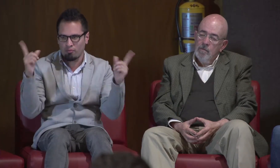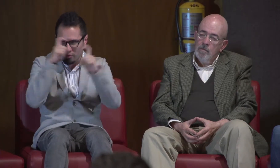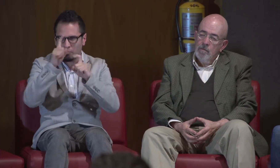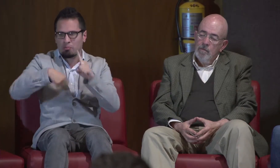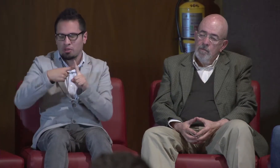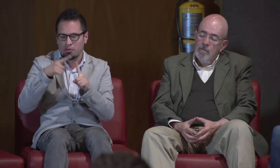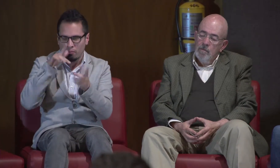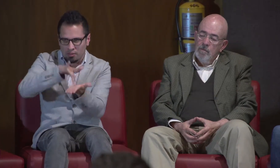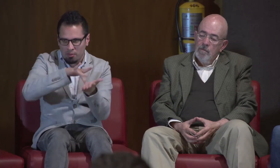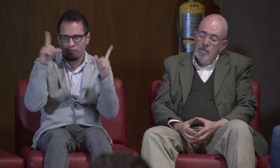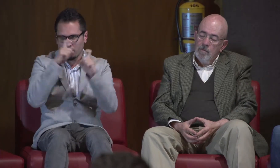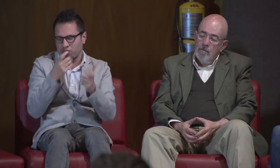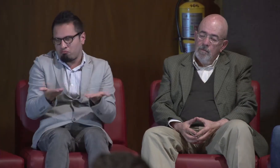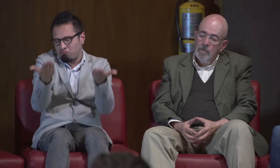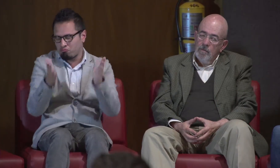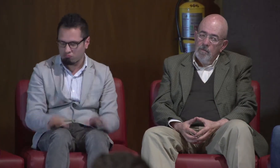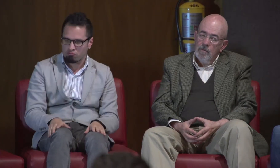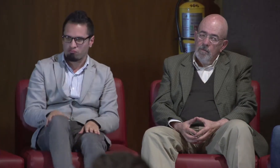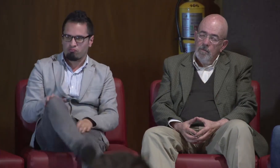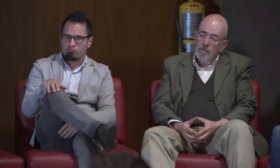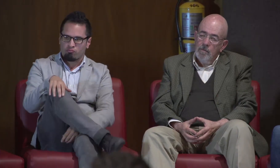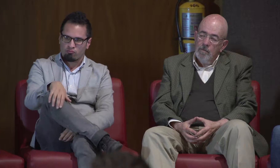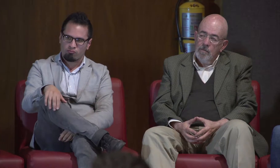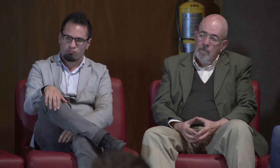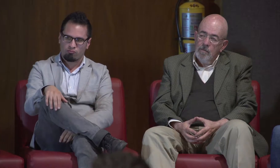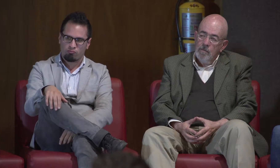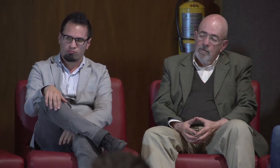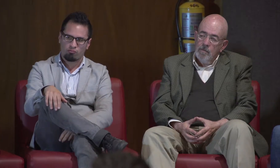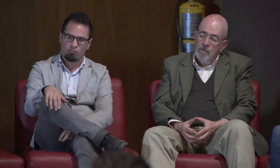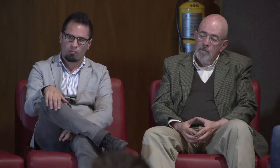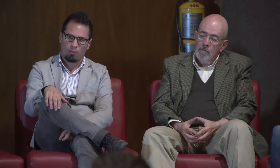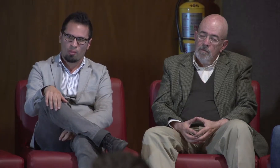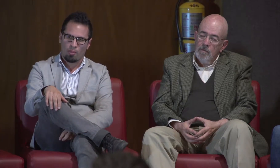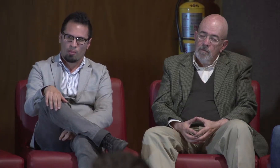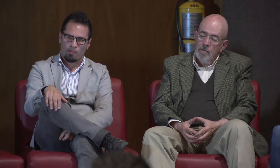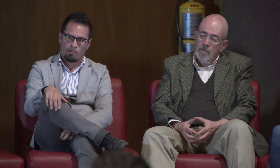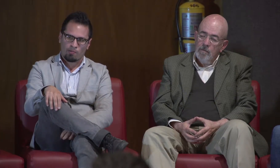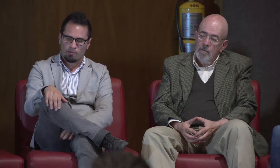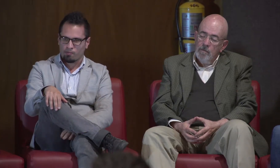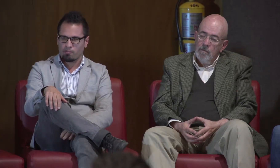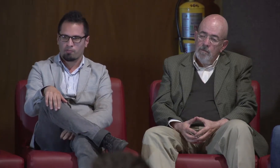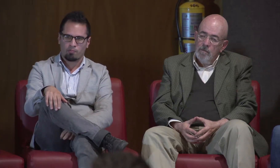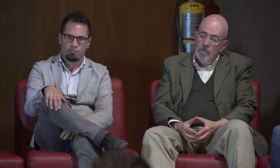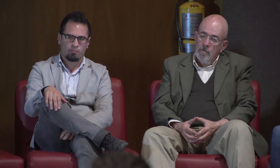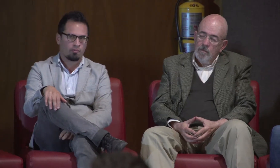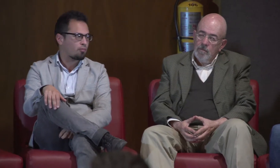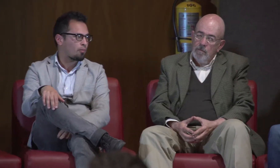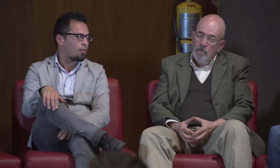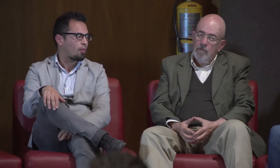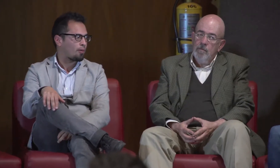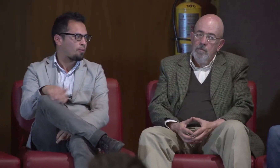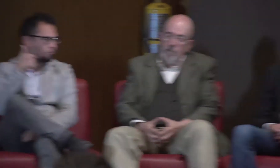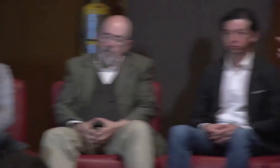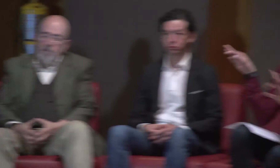esos conceptos que pudieran servir para que pudiera generar el debate, la reflexión y fuera un espacio de participación para la comunidad sorda.